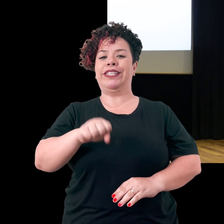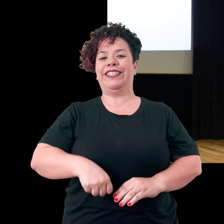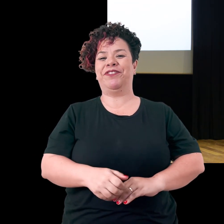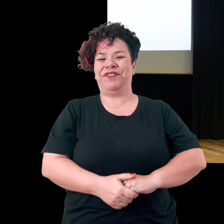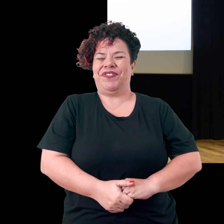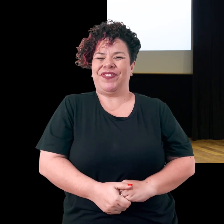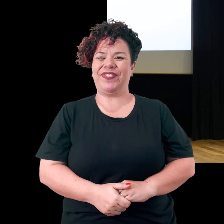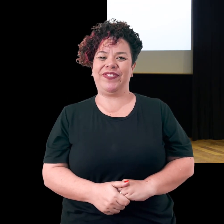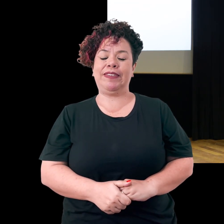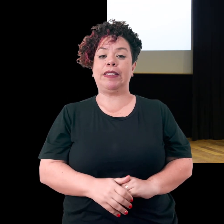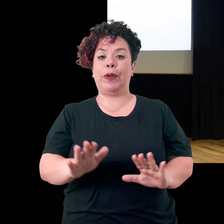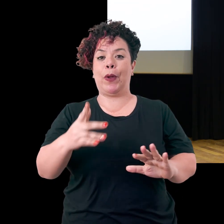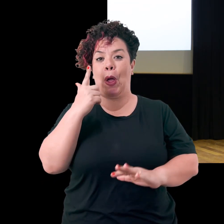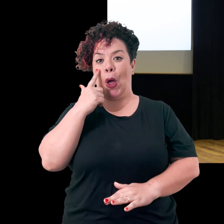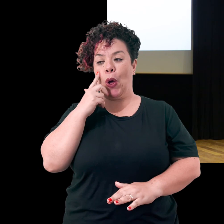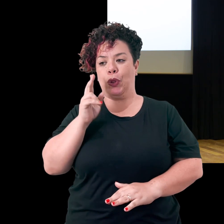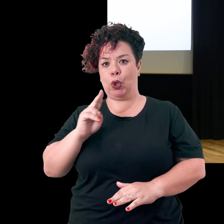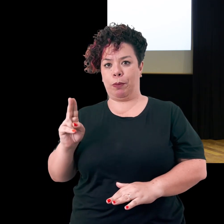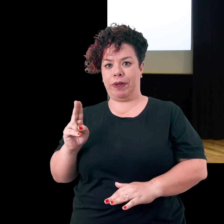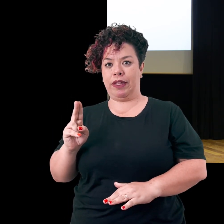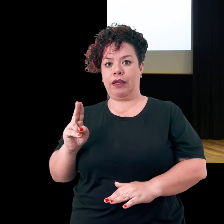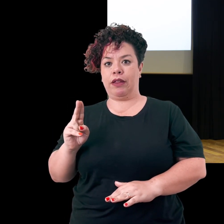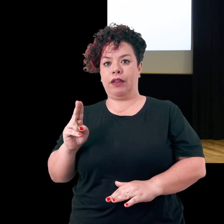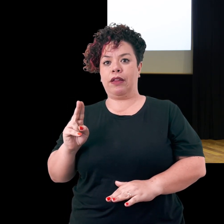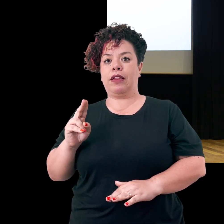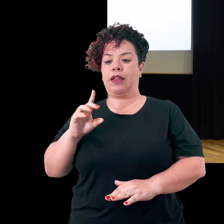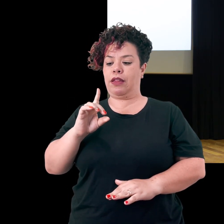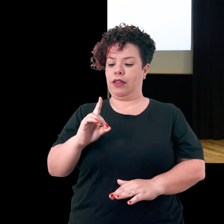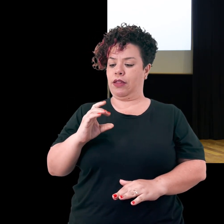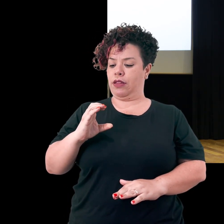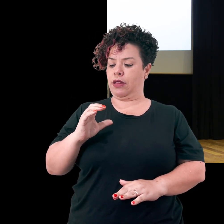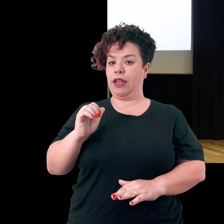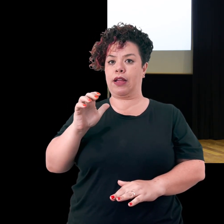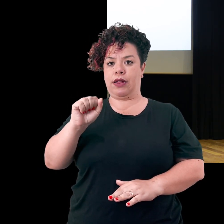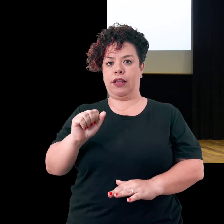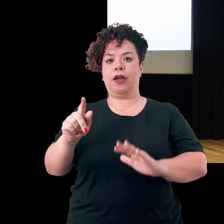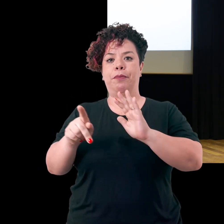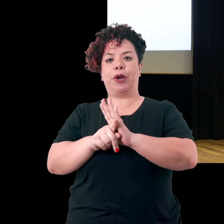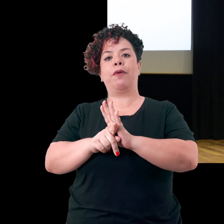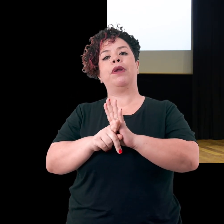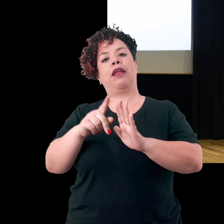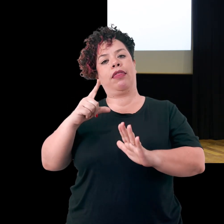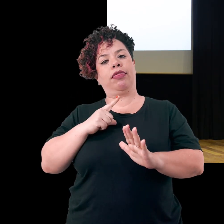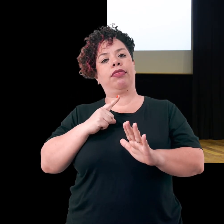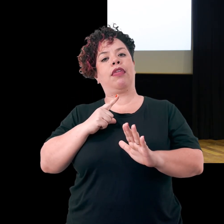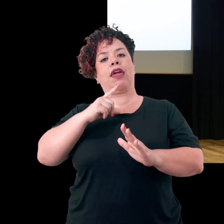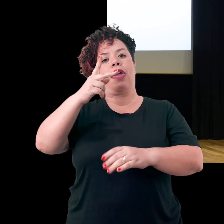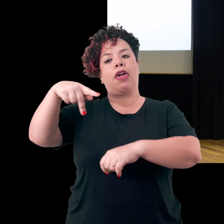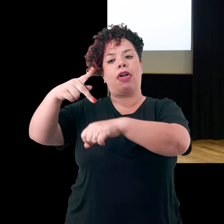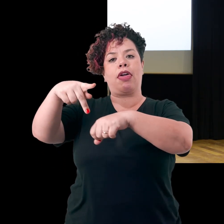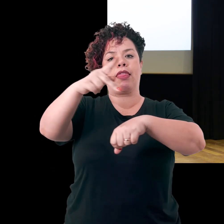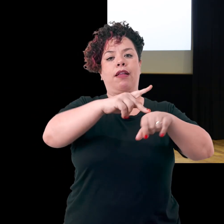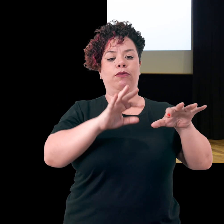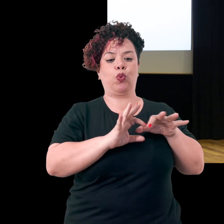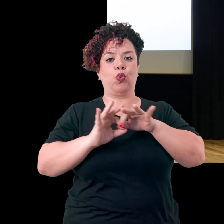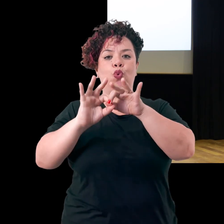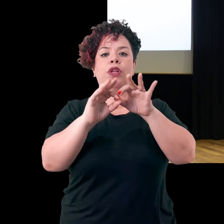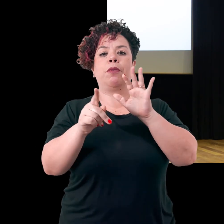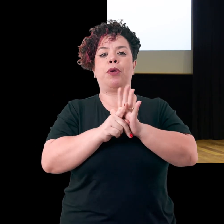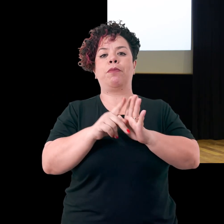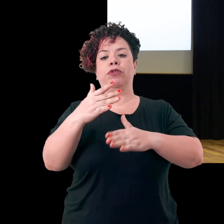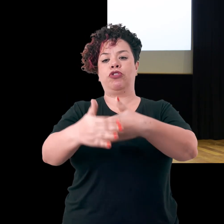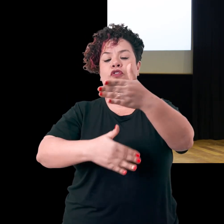Agora sim. Bom, olha só o nome. Década das Nações Unidas, da Ciência Oceânica para o